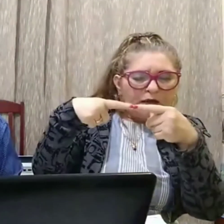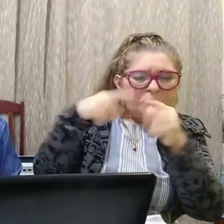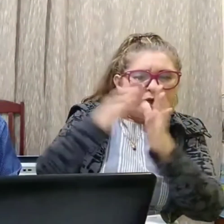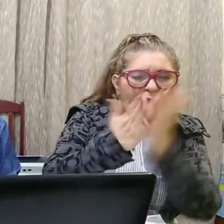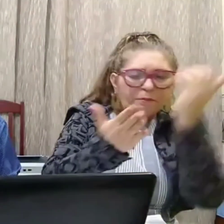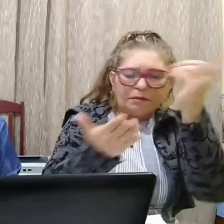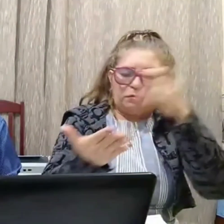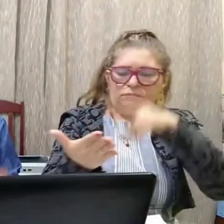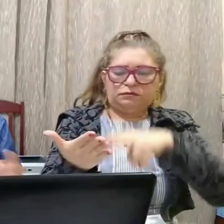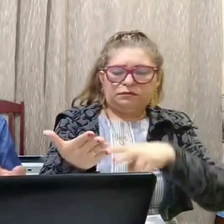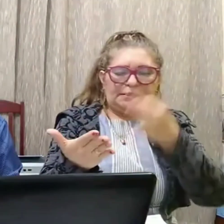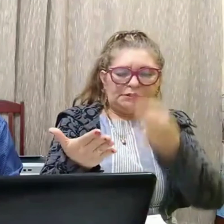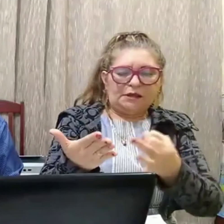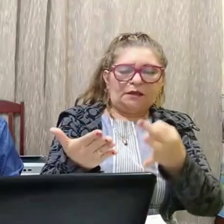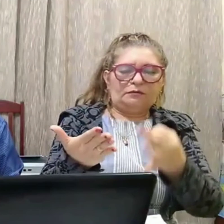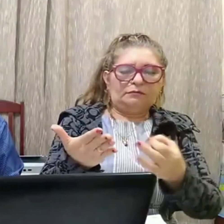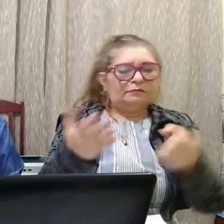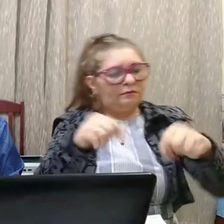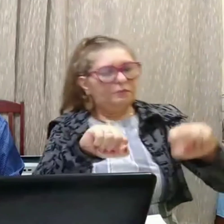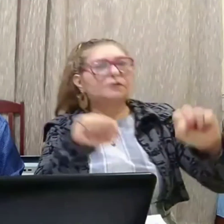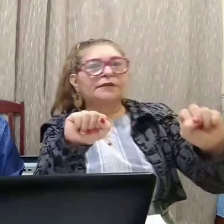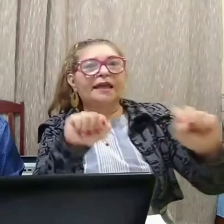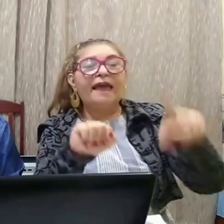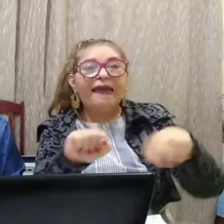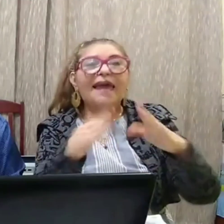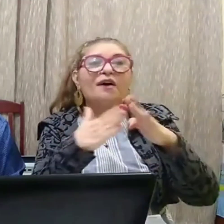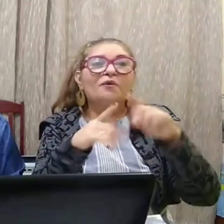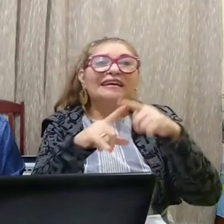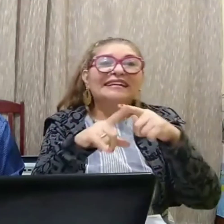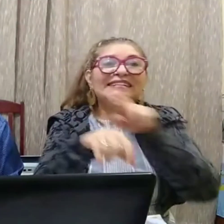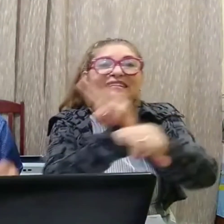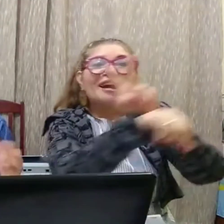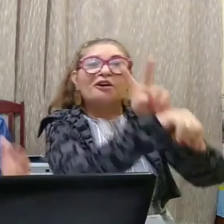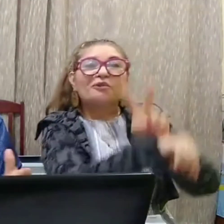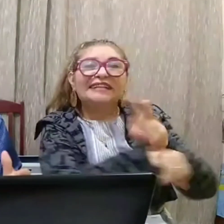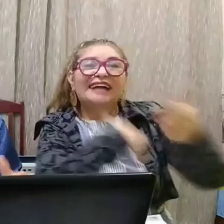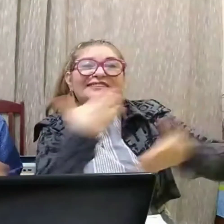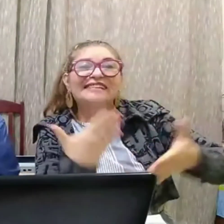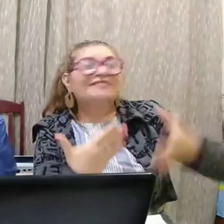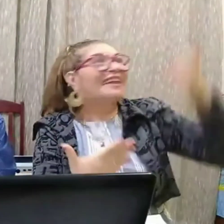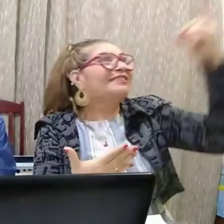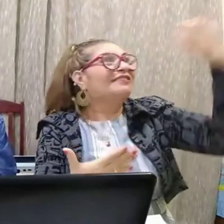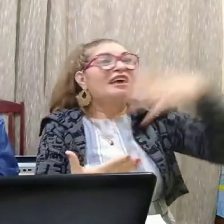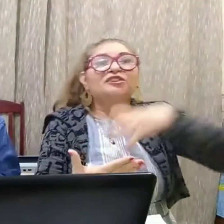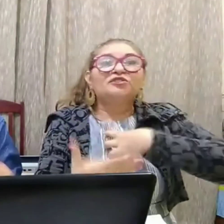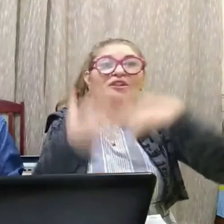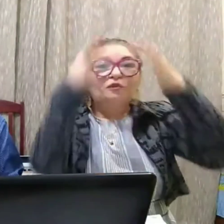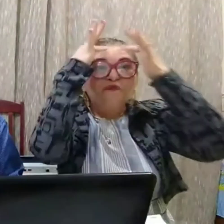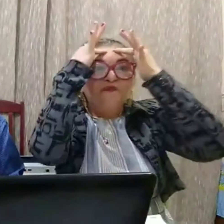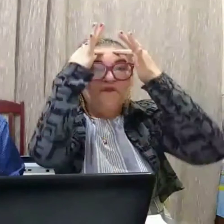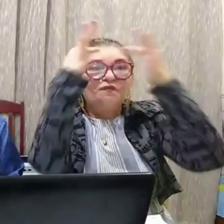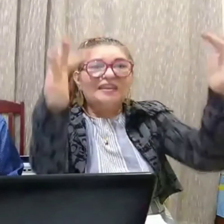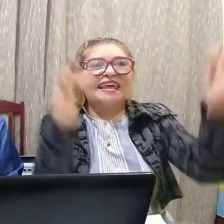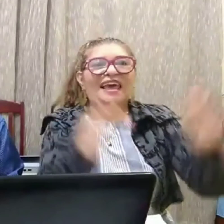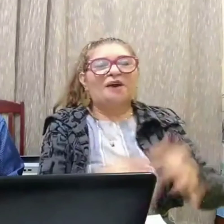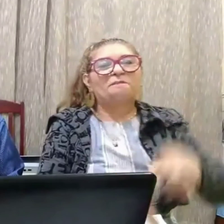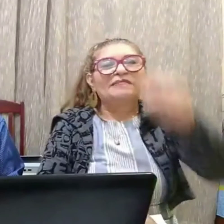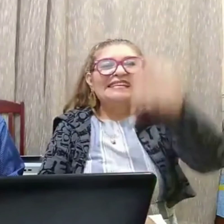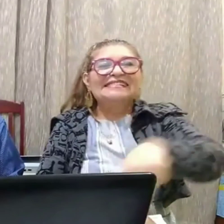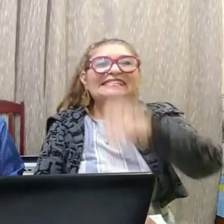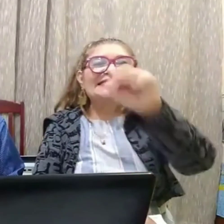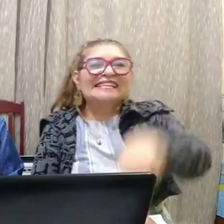vidas. Era uma igreja que tinha este cuidado, né? Servia a Deus de maneira fiel. Ela tinha uma